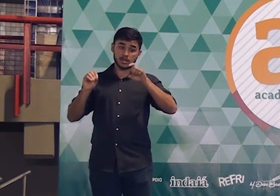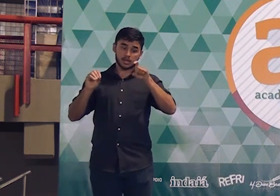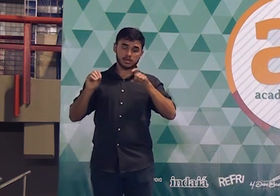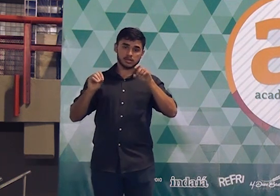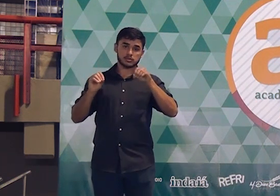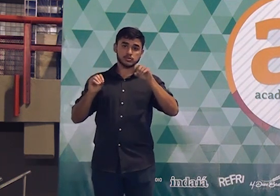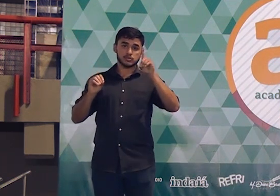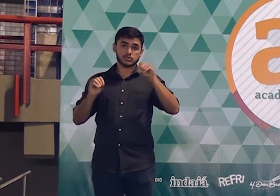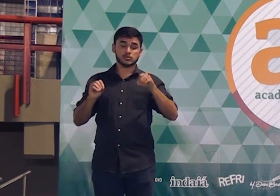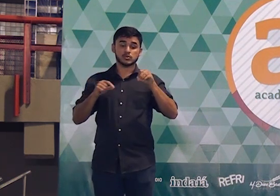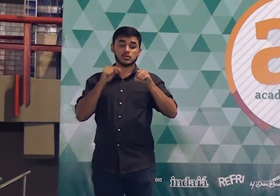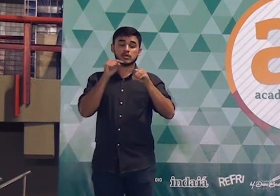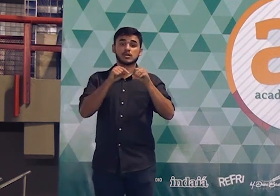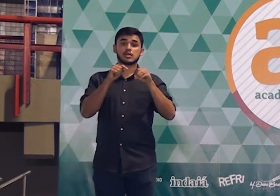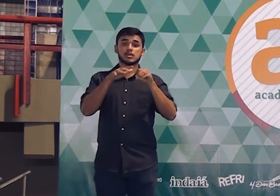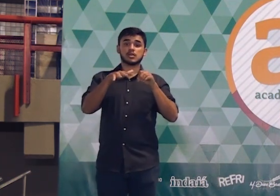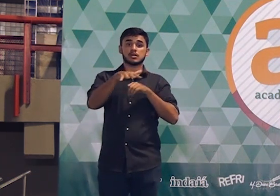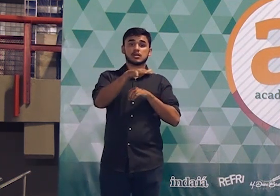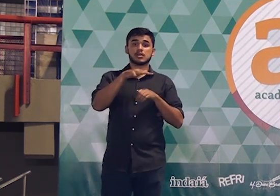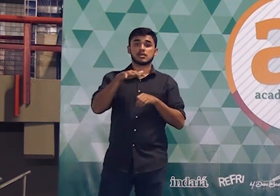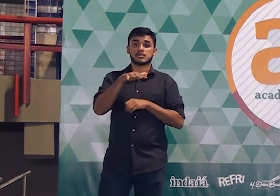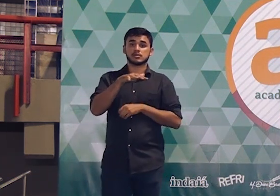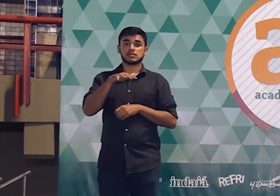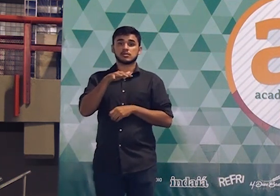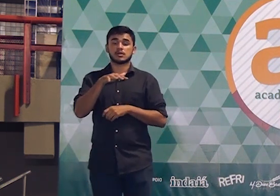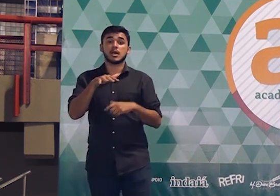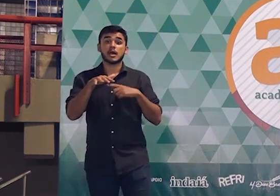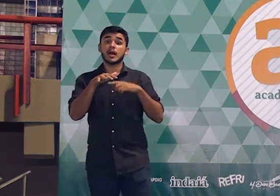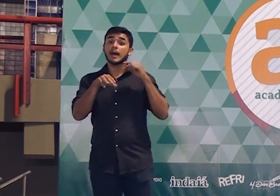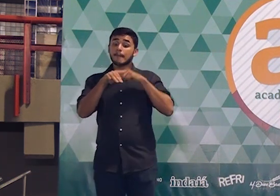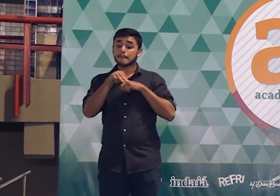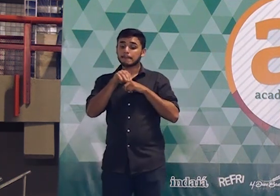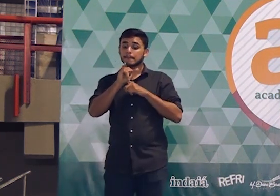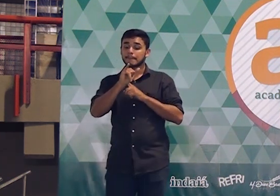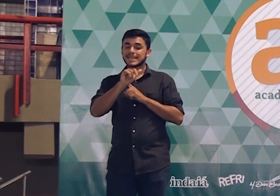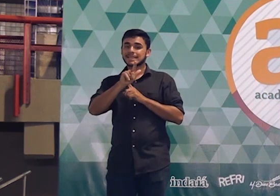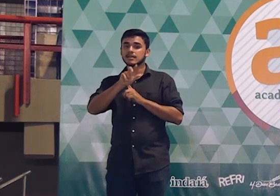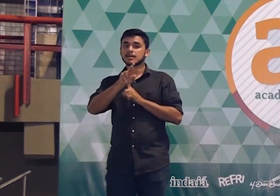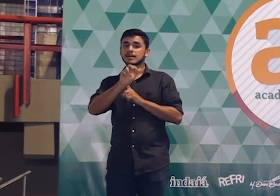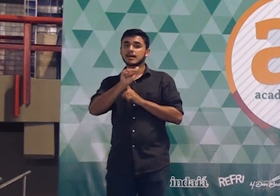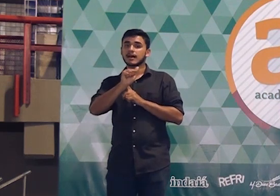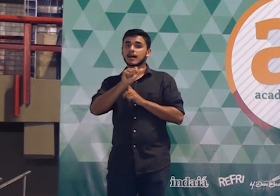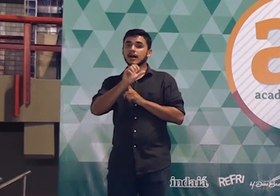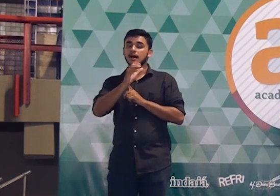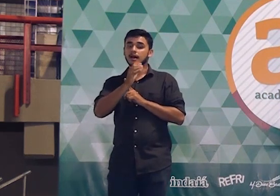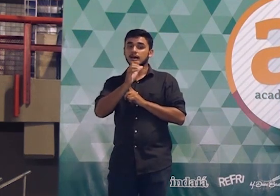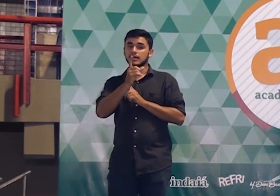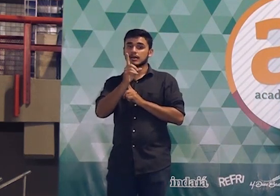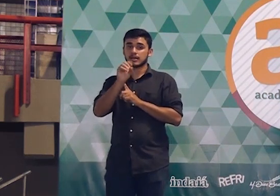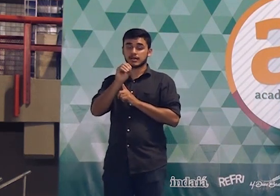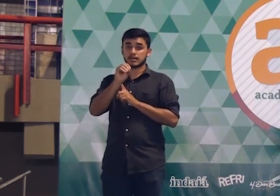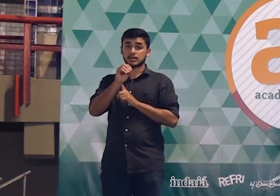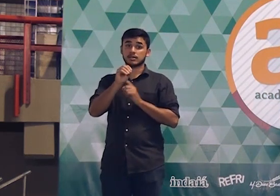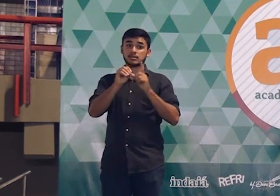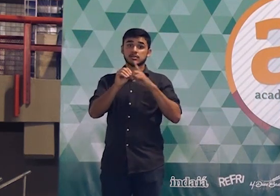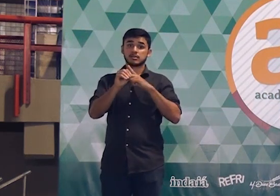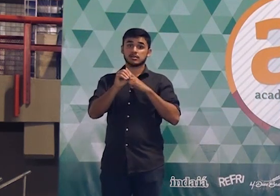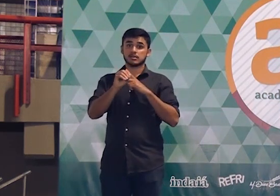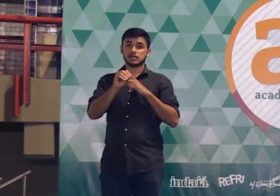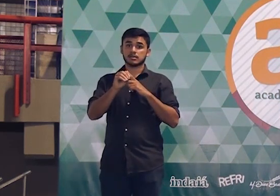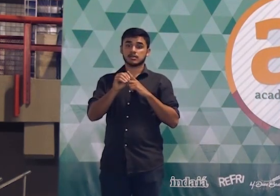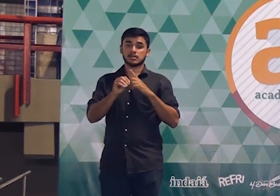rural, ele é um tipo de migração. Anota aí o seguinte. Imigrar